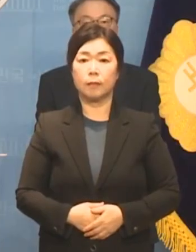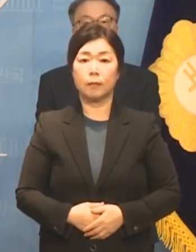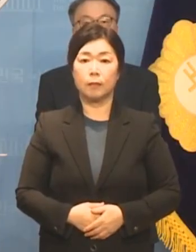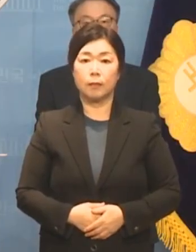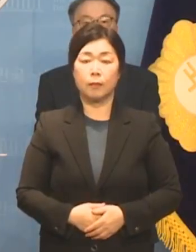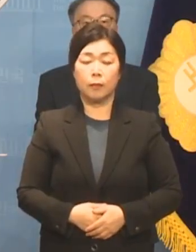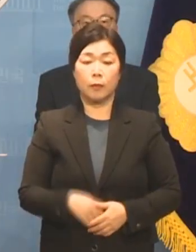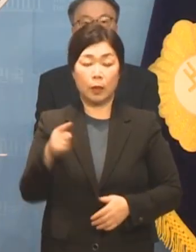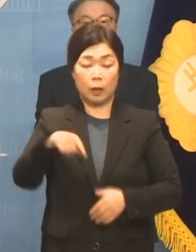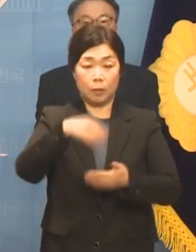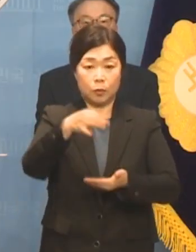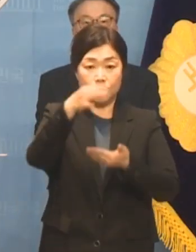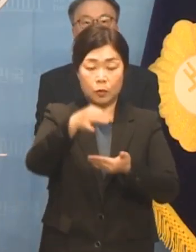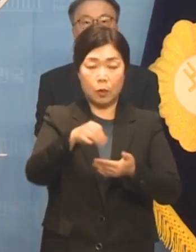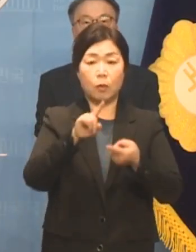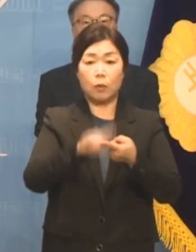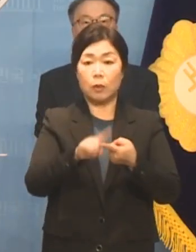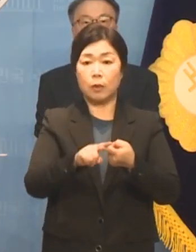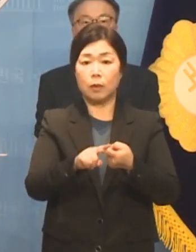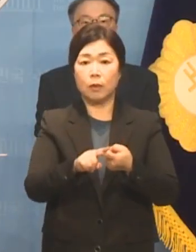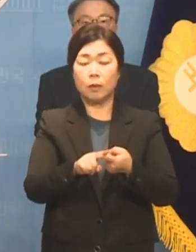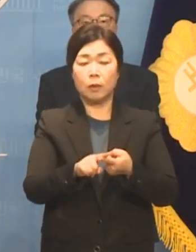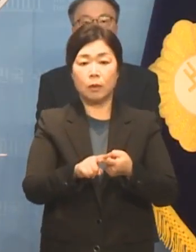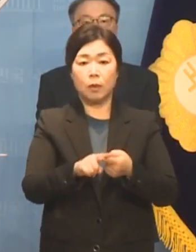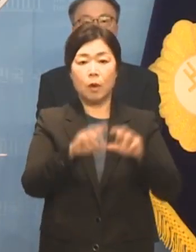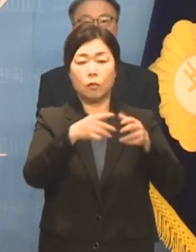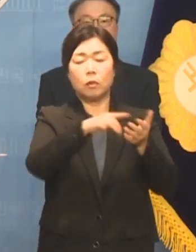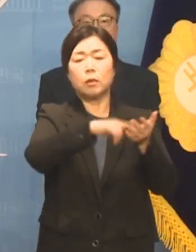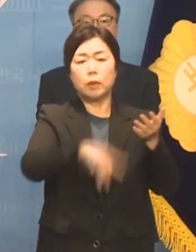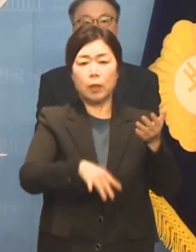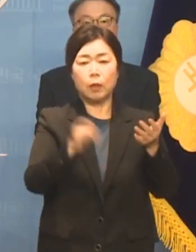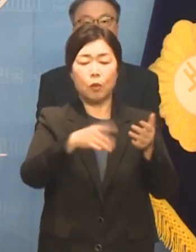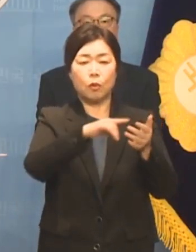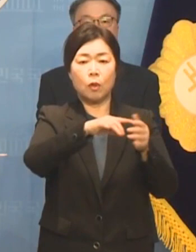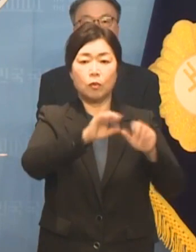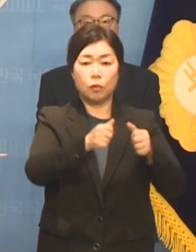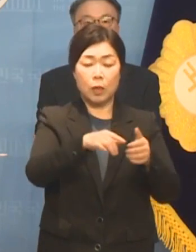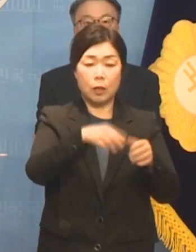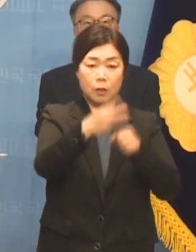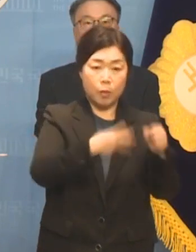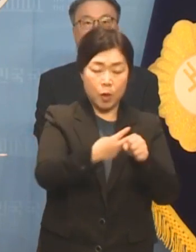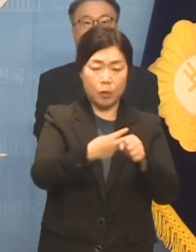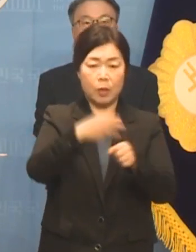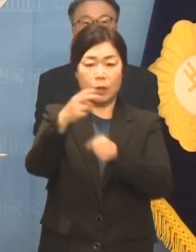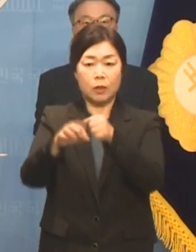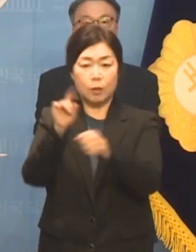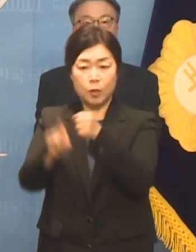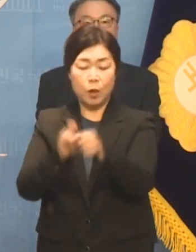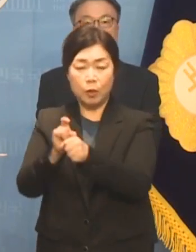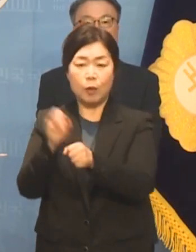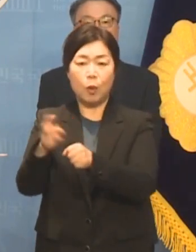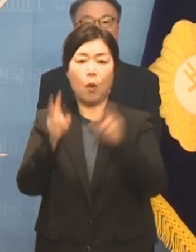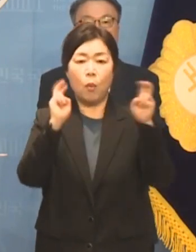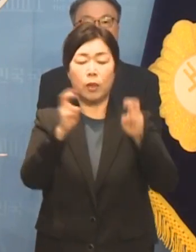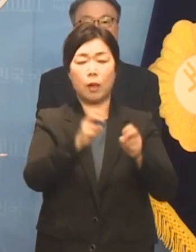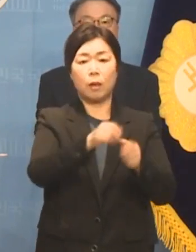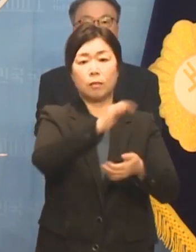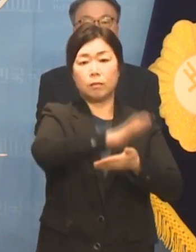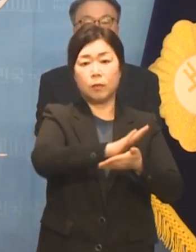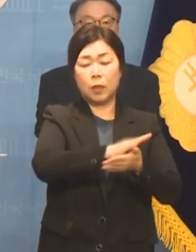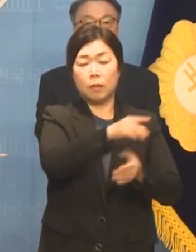자본 축적과 연관된 이자율의 경우 국고채 3년, 국고채 10년, 회사채 3년에 대한 전망 결과는